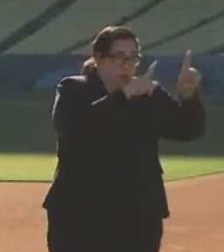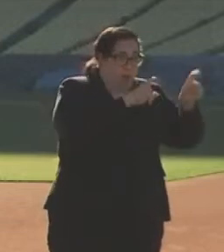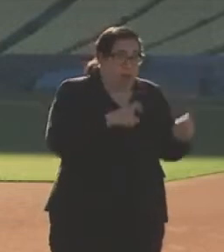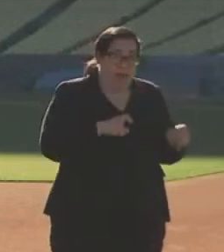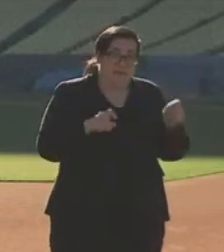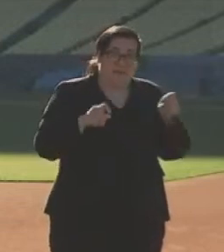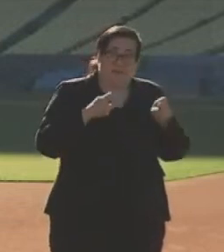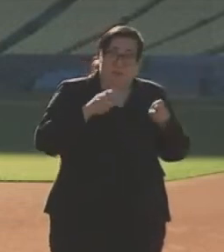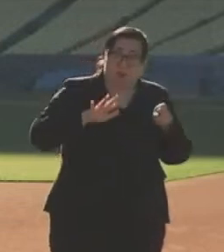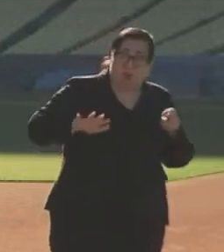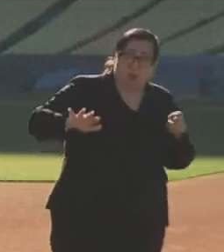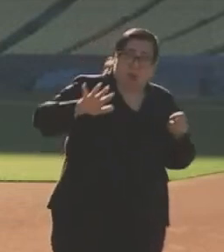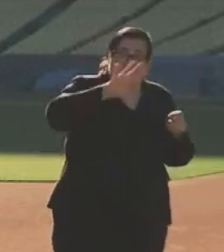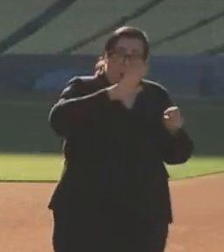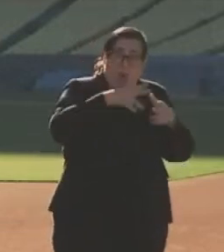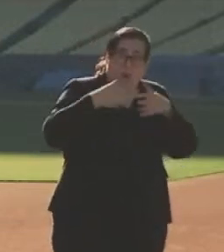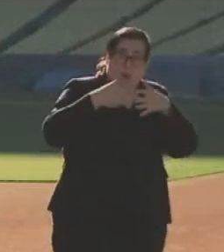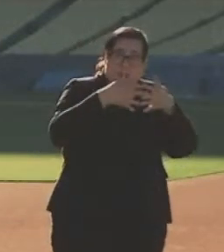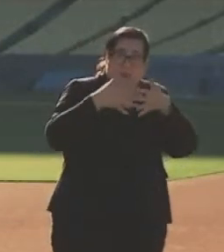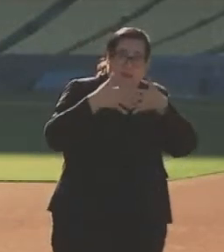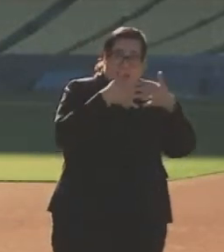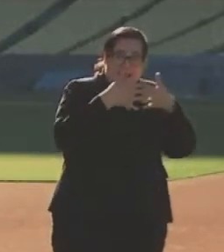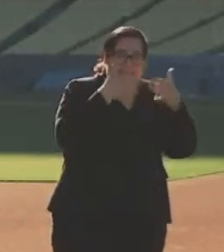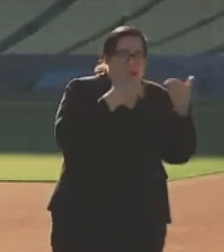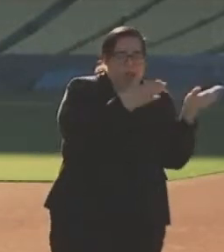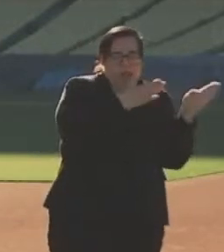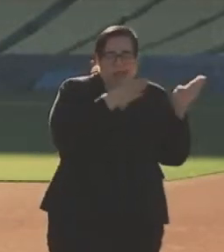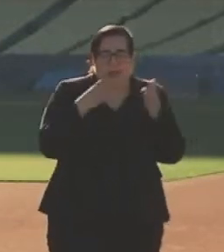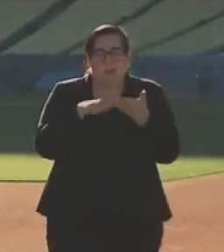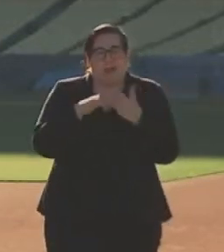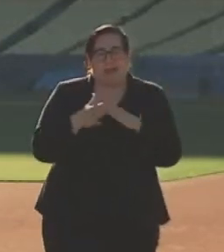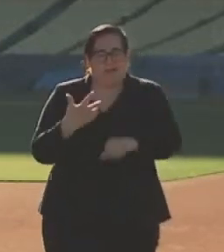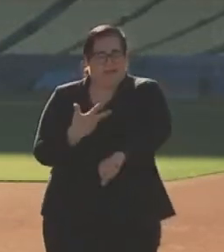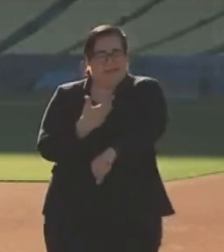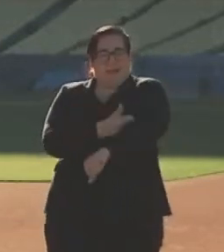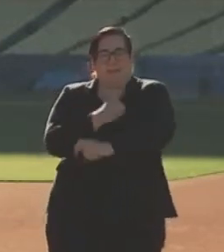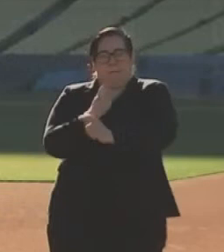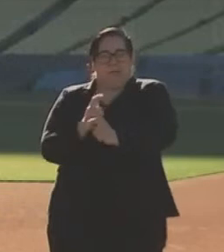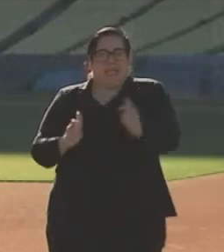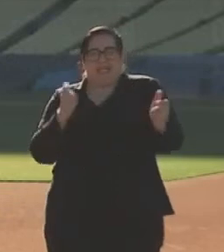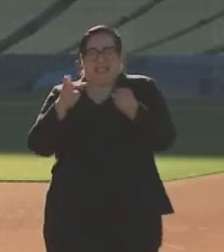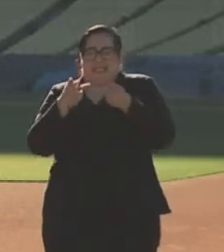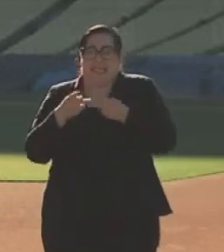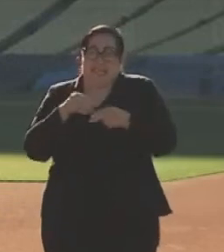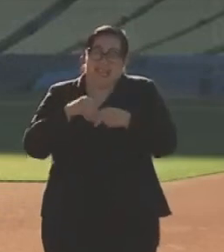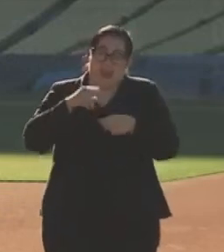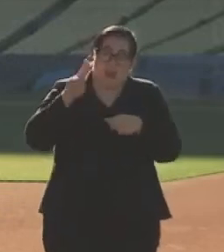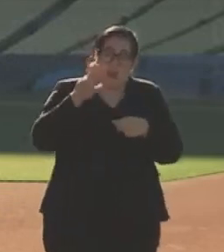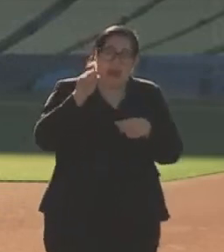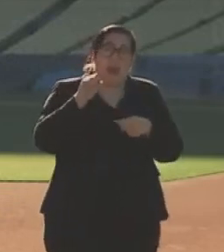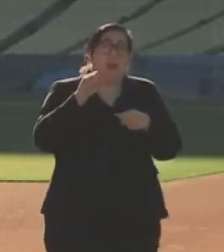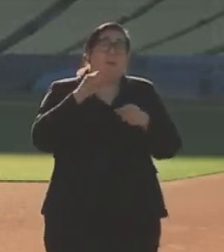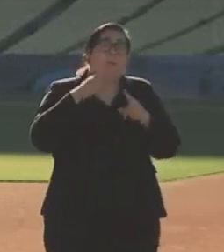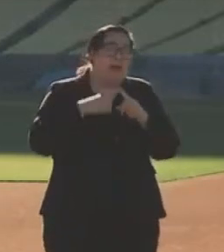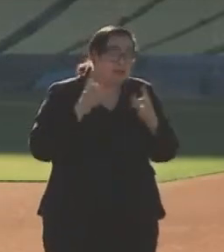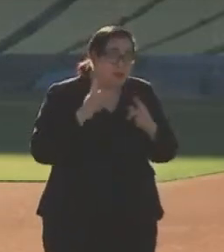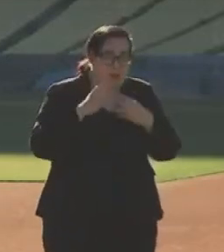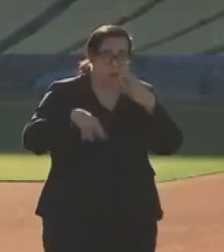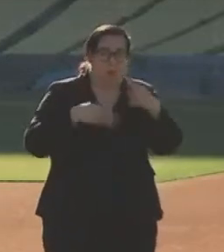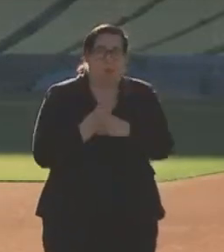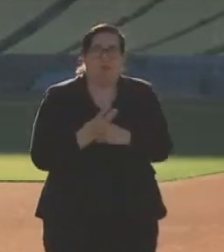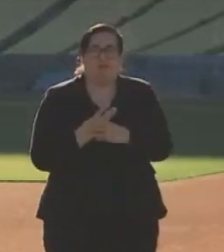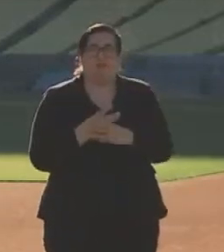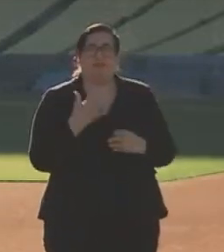uno de los mayores centros de vacunación en los Estados Unidos y en el mundo. Gracias al gobernador Gavin Newsom,